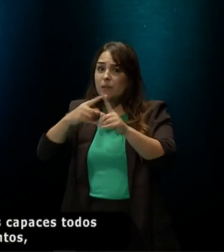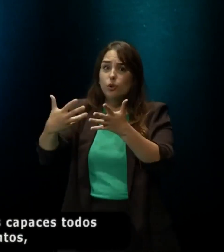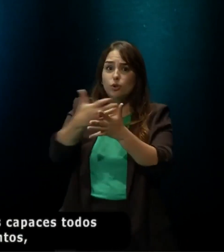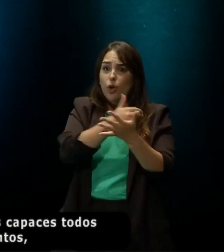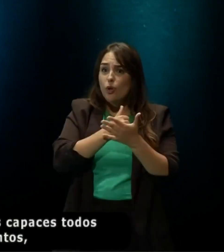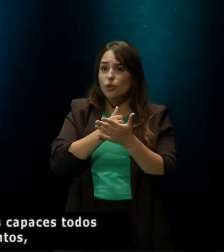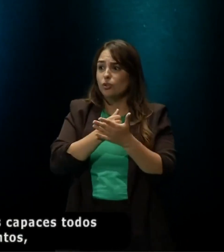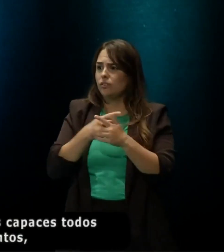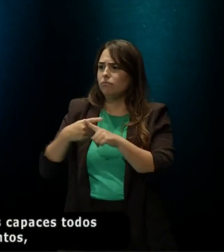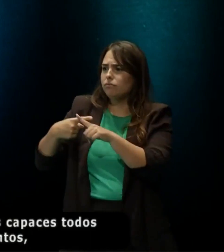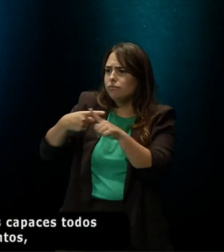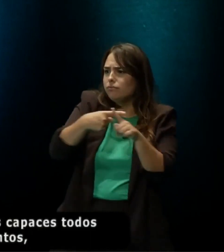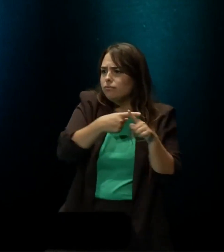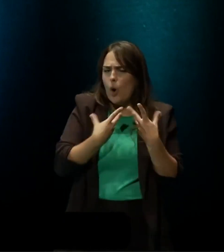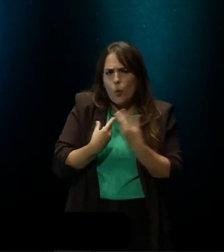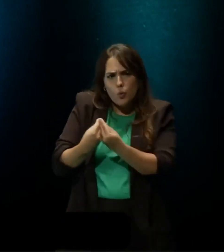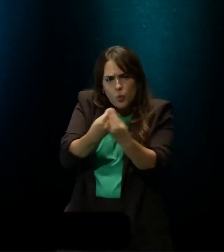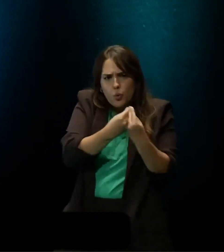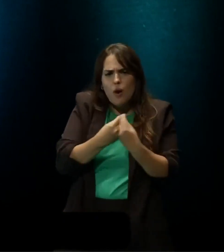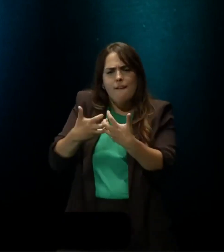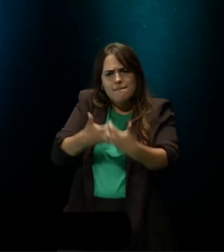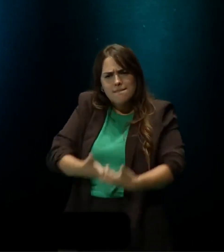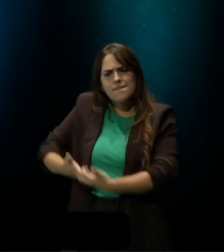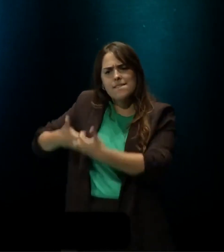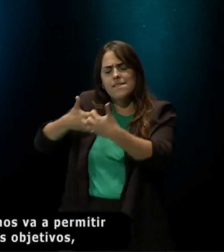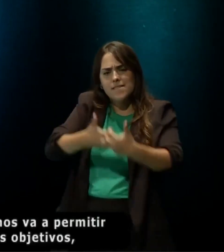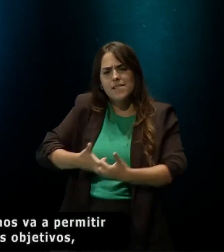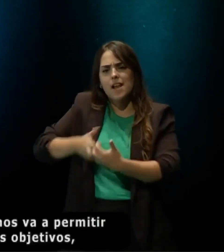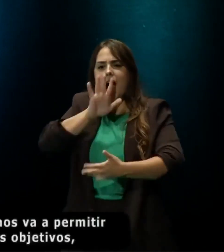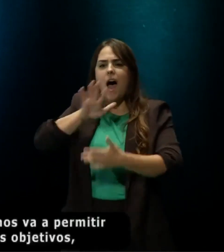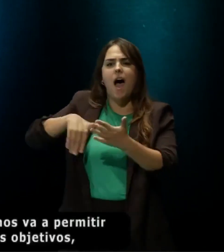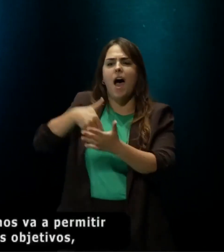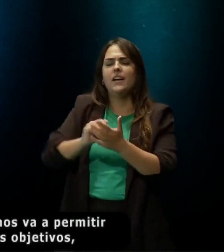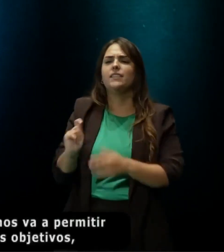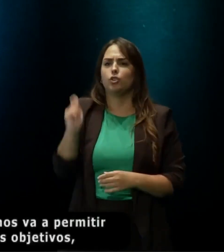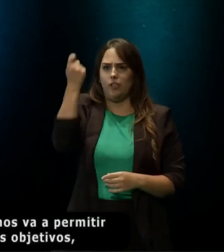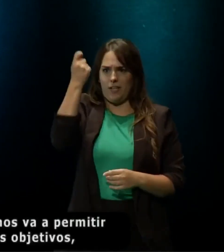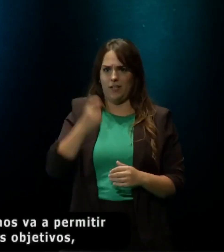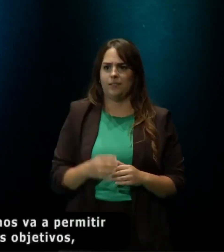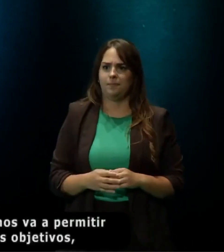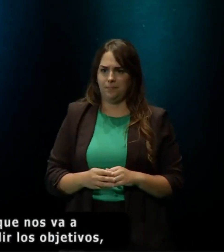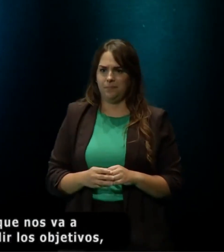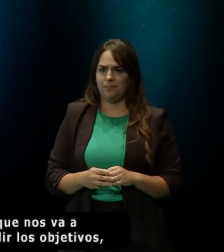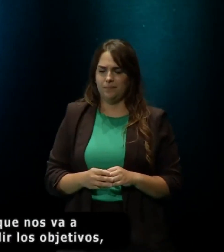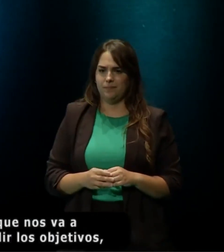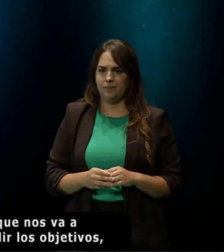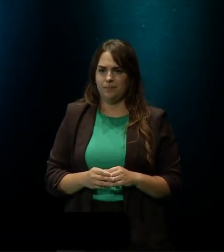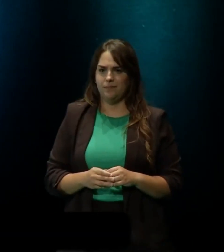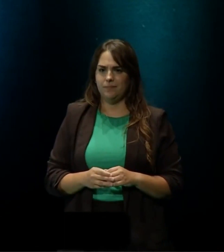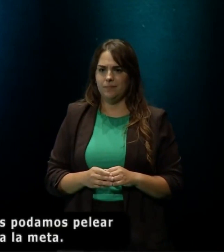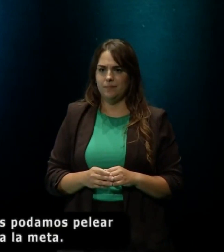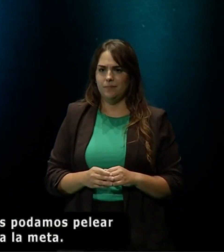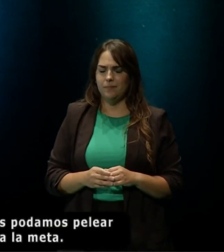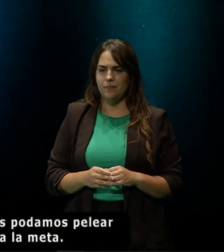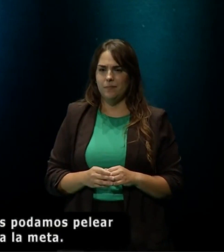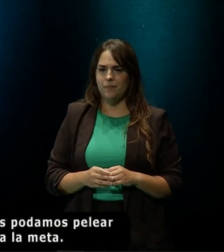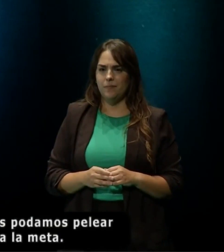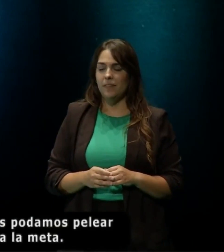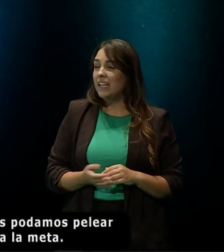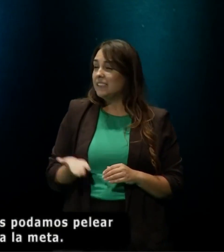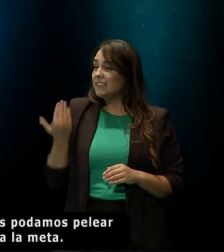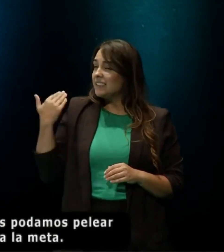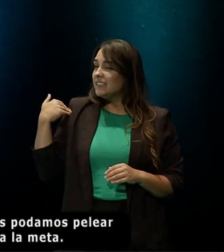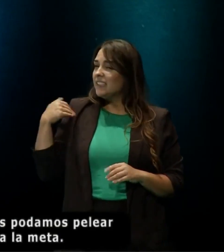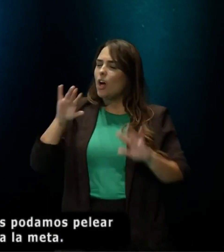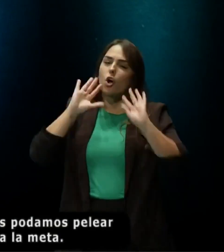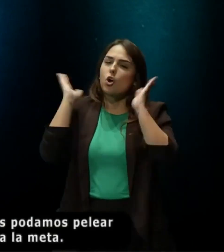juntos podamos pelear y que podemos llegar a la meta. Cuando en el